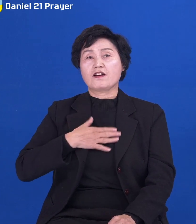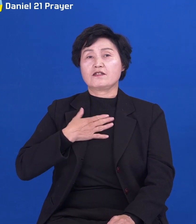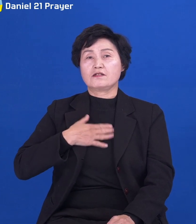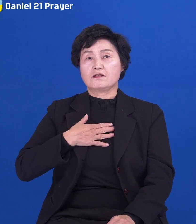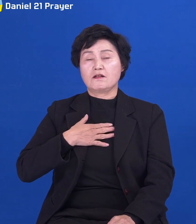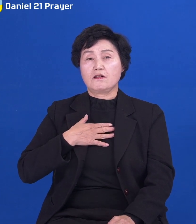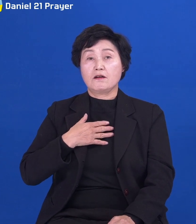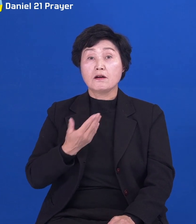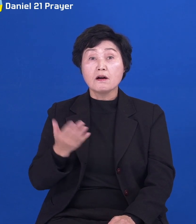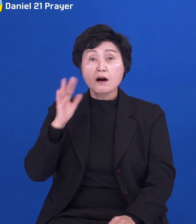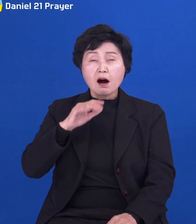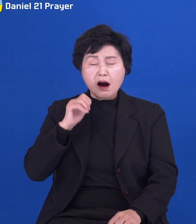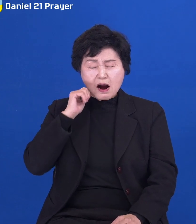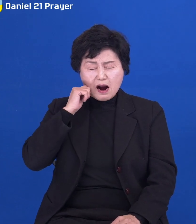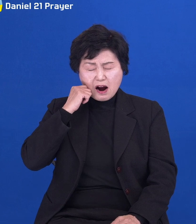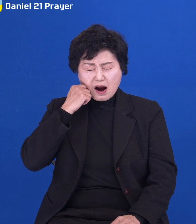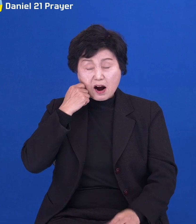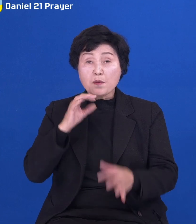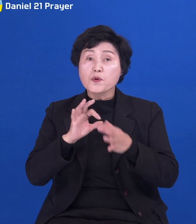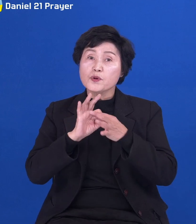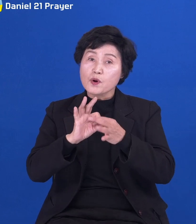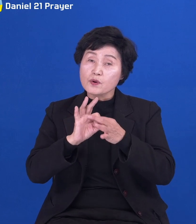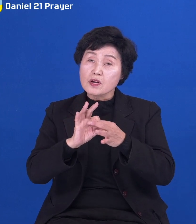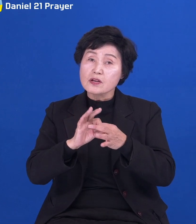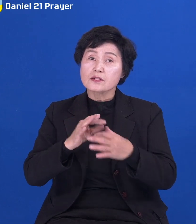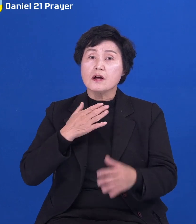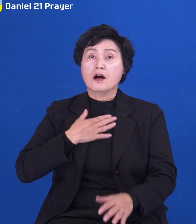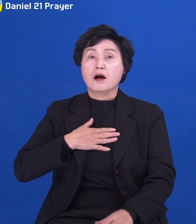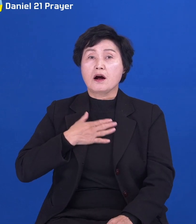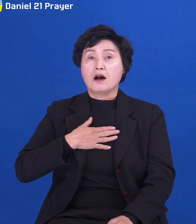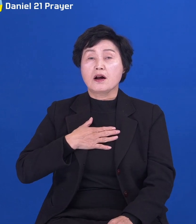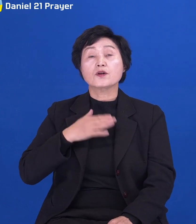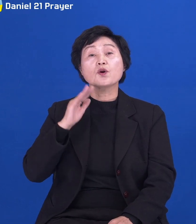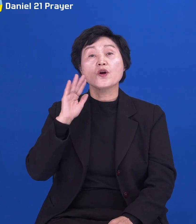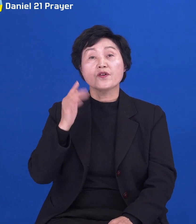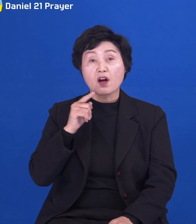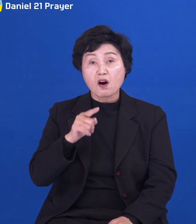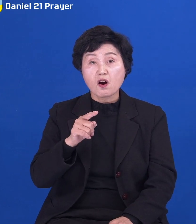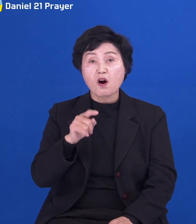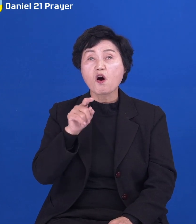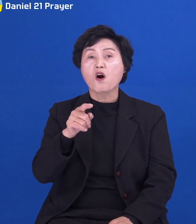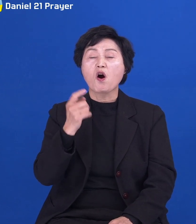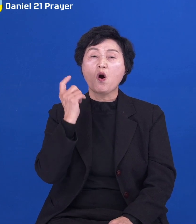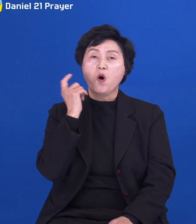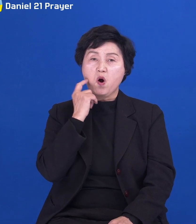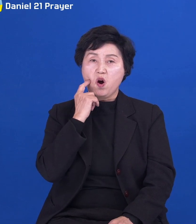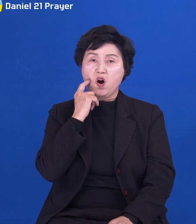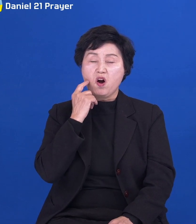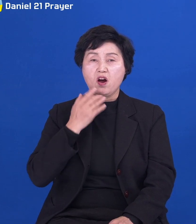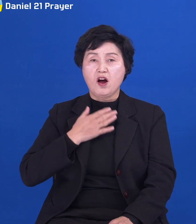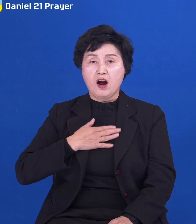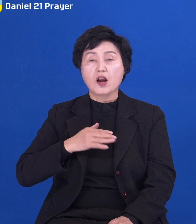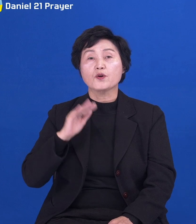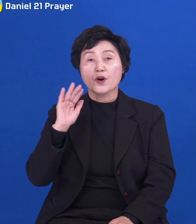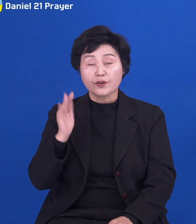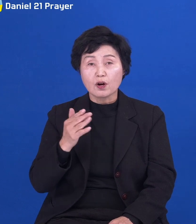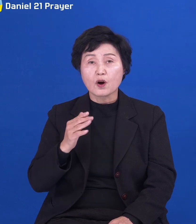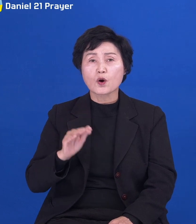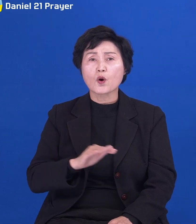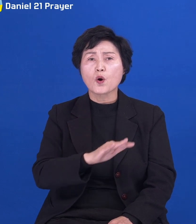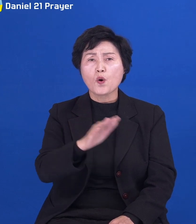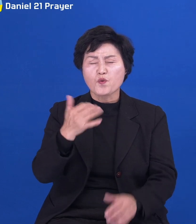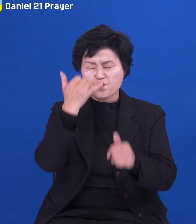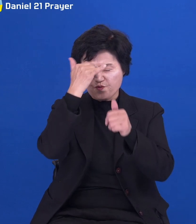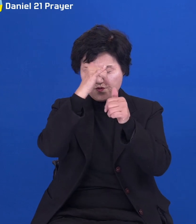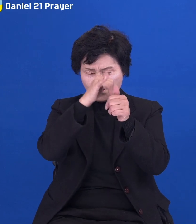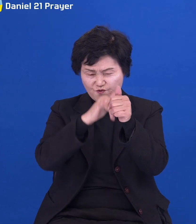통해서 우리가 안 것은 우리가 배우고 알았던 그 모든 것이 거짓이었고 우리를 세뇌시키기 위한 수단이었다는 것을